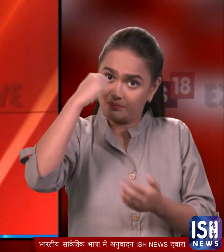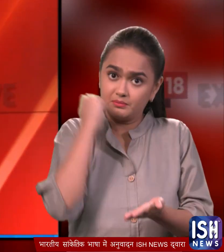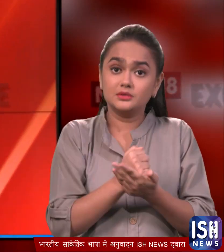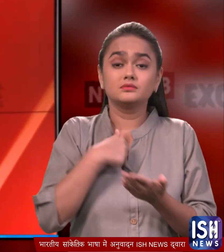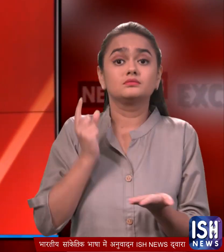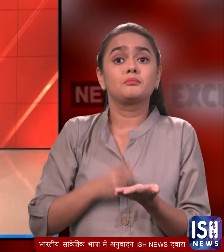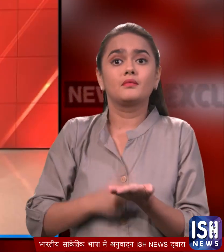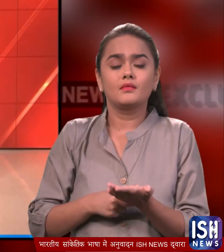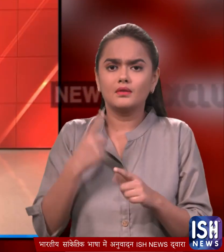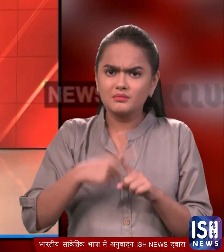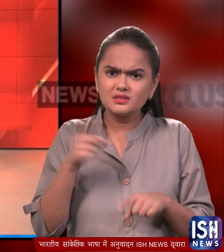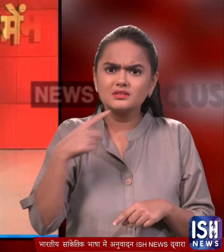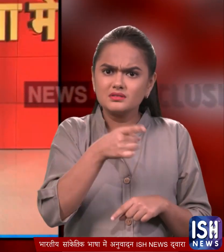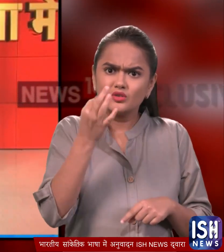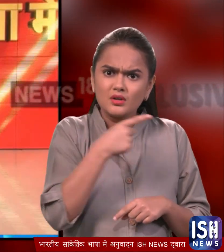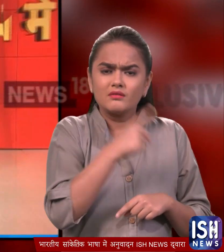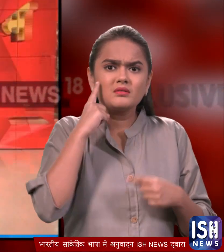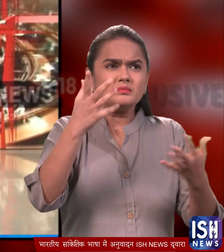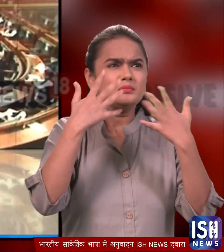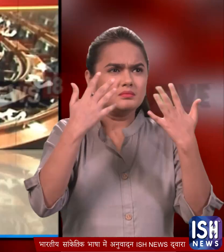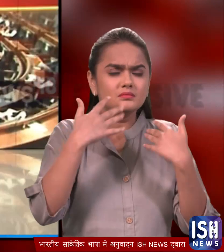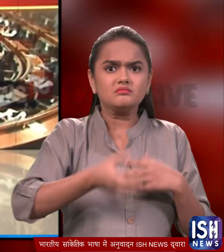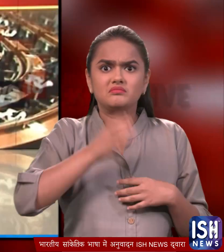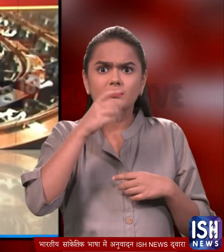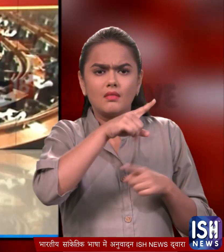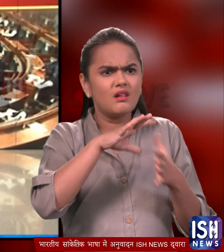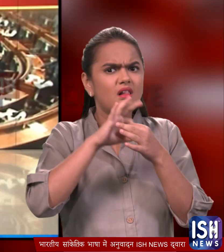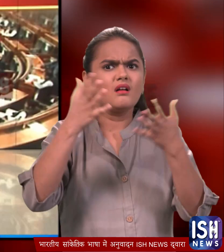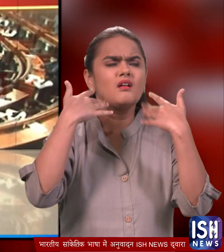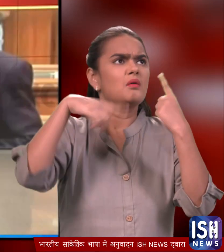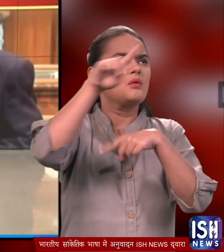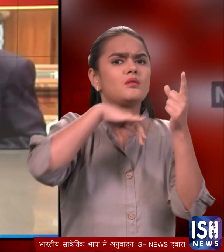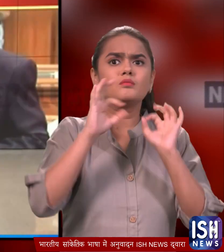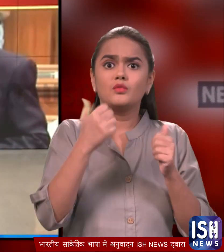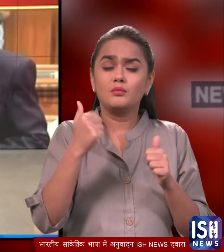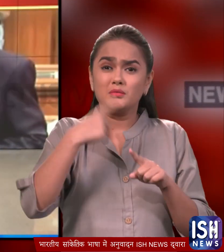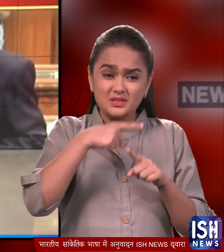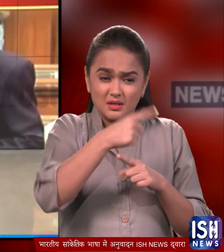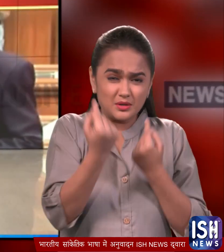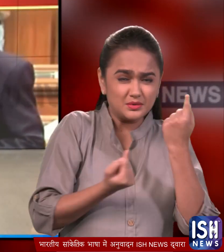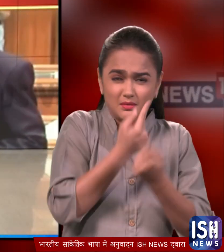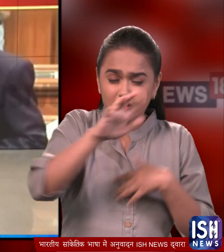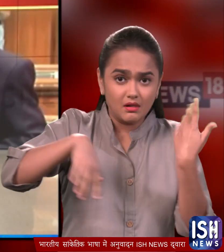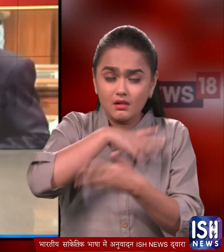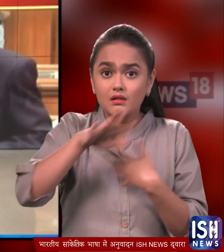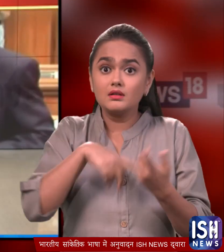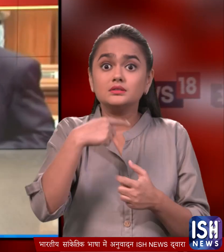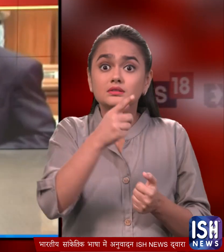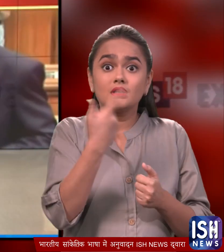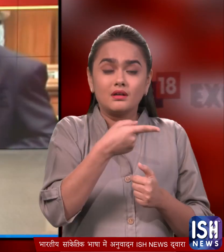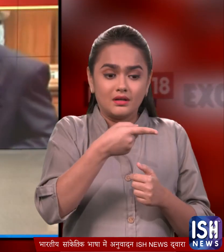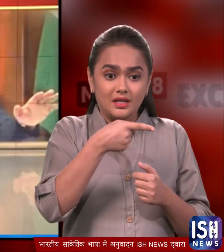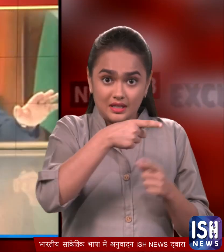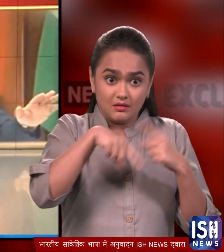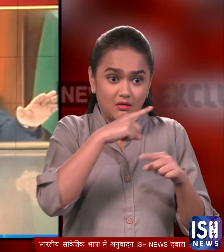विधानसभा के विशेष सत्र में भी प्रदूषण और शराब नीति के मुद्दे पर जबरदस्त हंगामा हुआ। हंगामे की वजह से बीजेपी के एक विधायक को सदन की कार्यवाही से